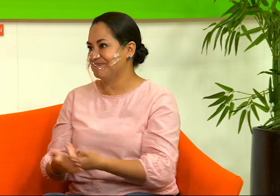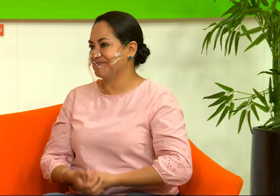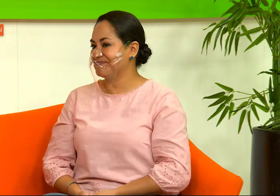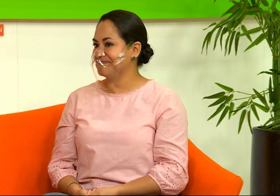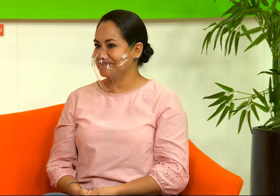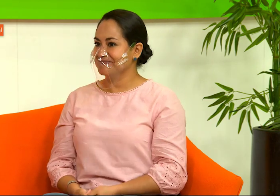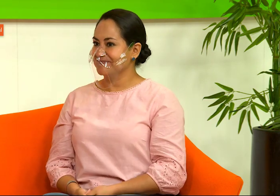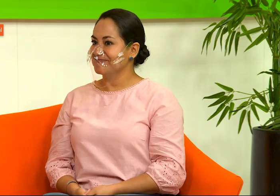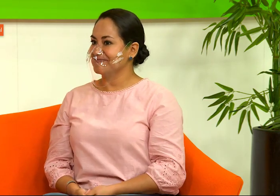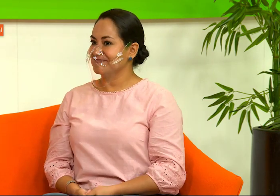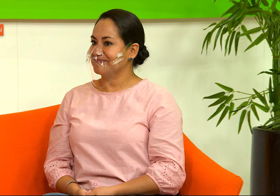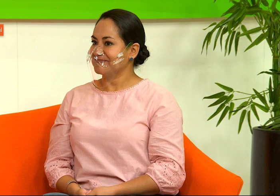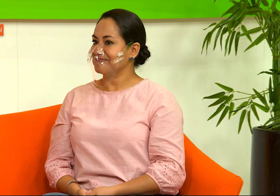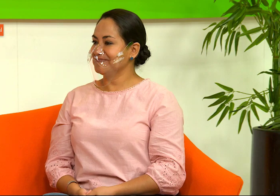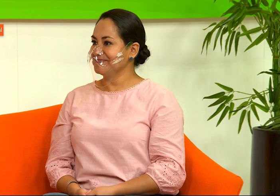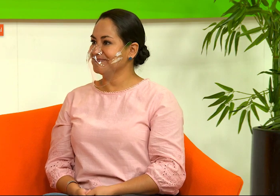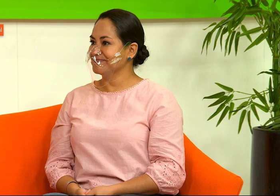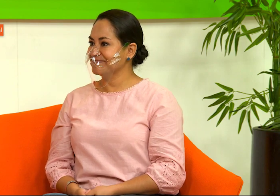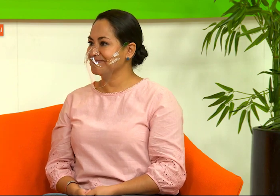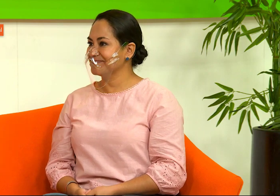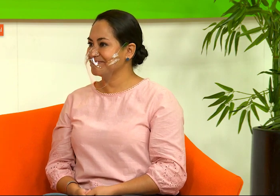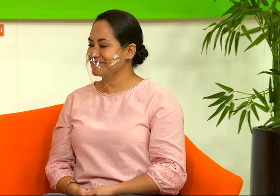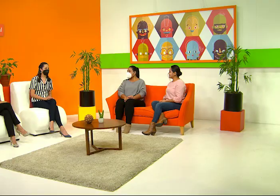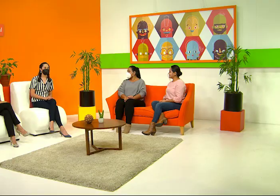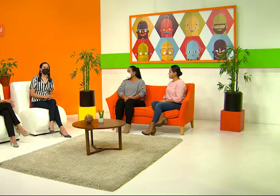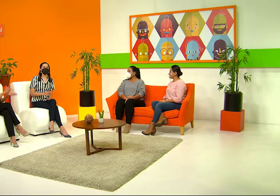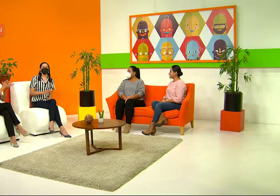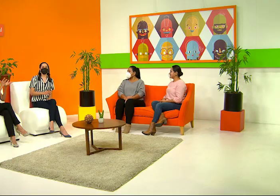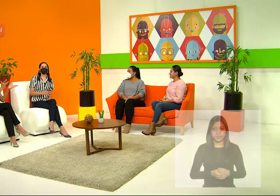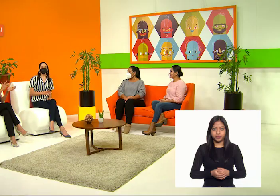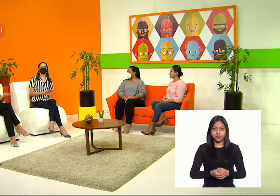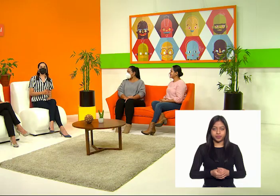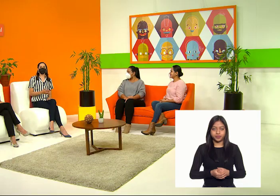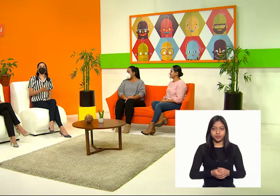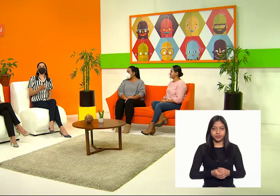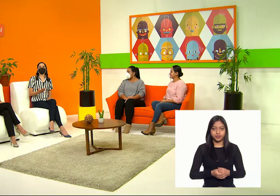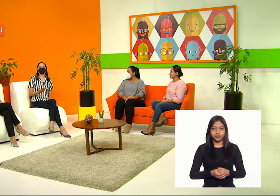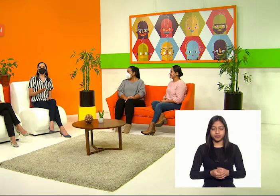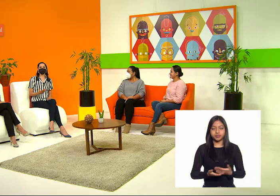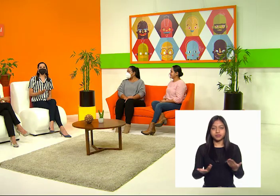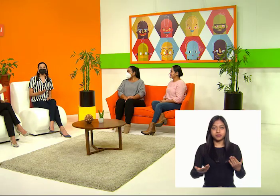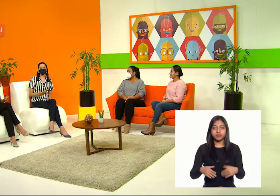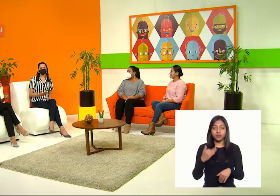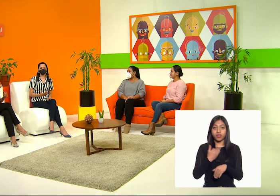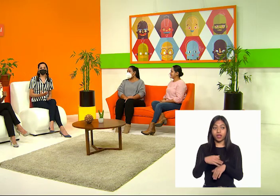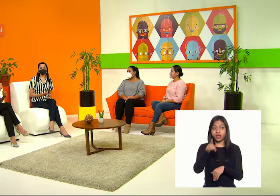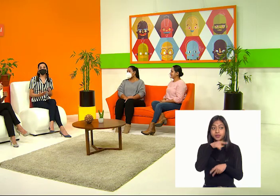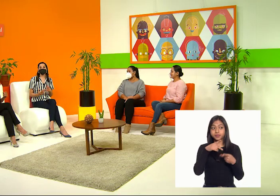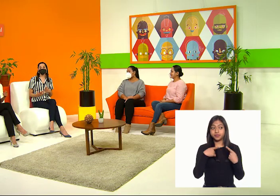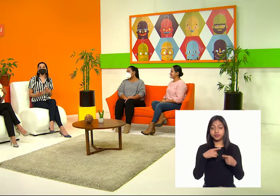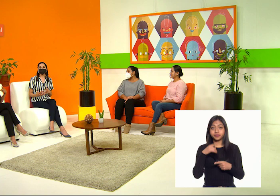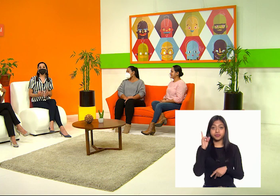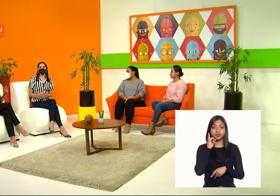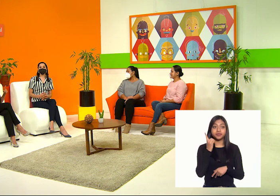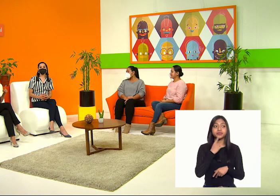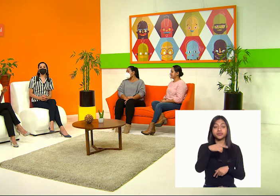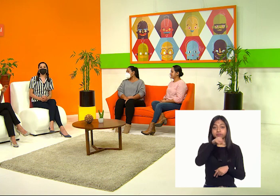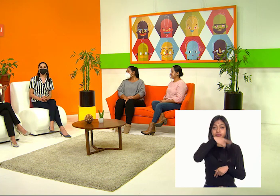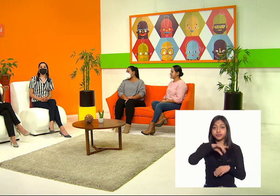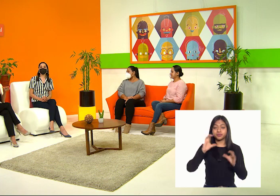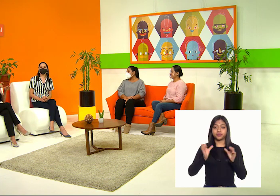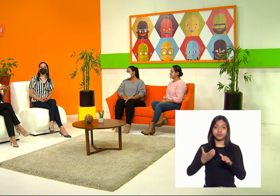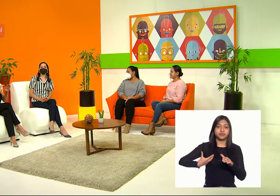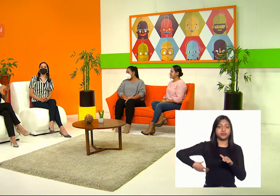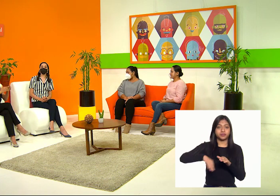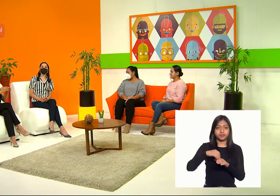Eso es lo que se trabaja dentro del modelo de educación bilingüe. Muchas gracias. Al concebir a las personas sordas como miembros de una